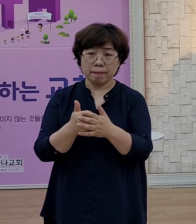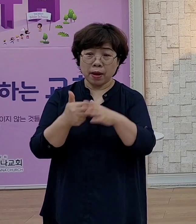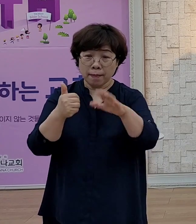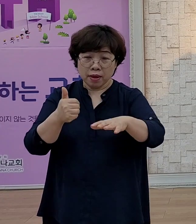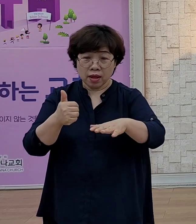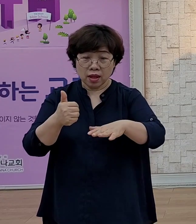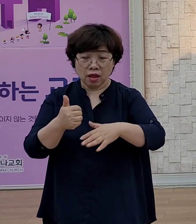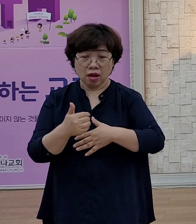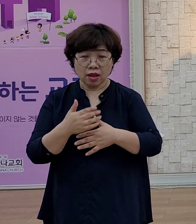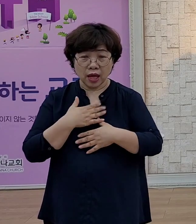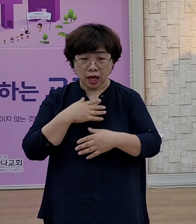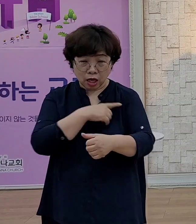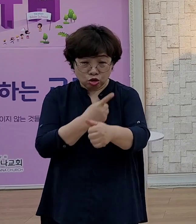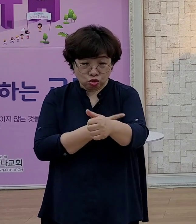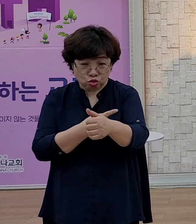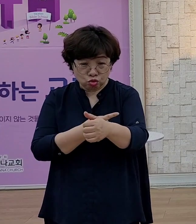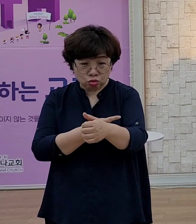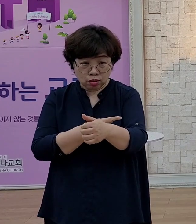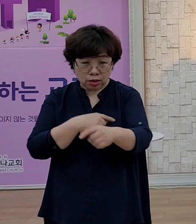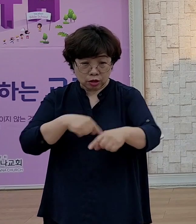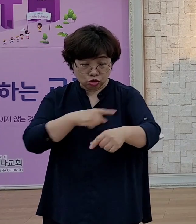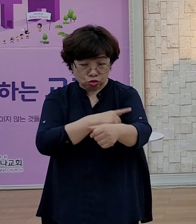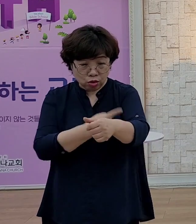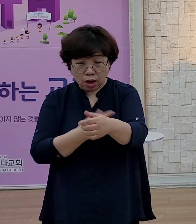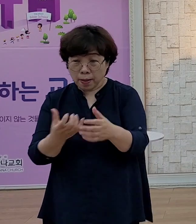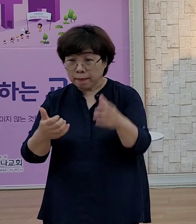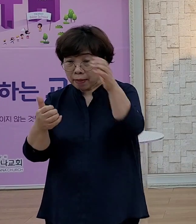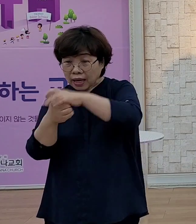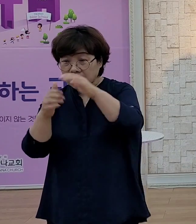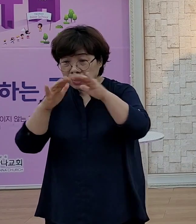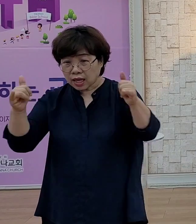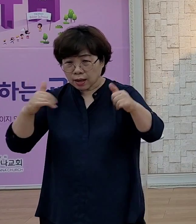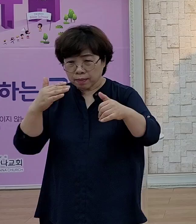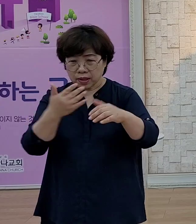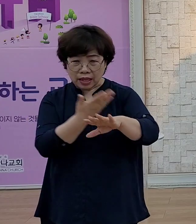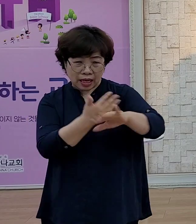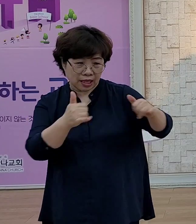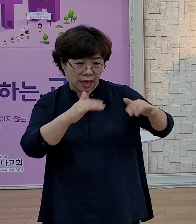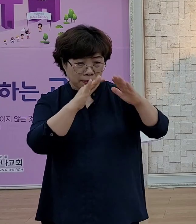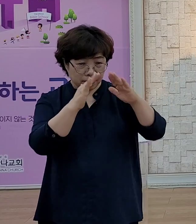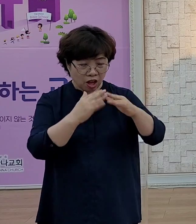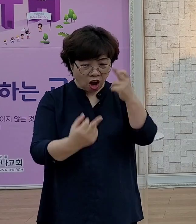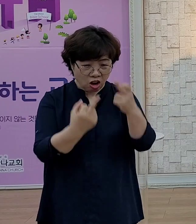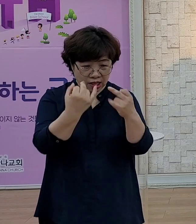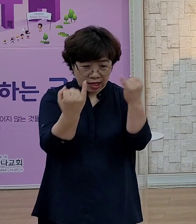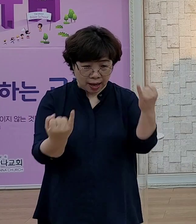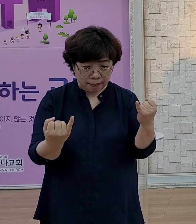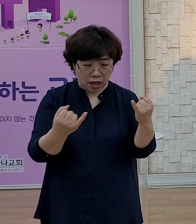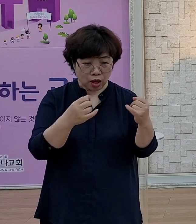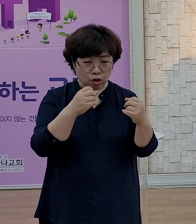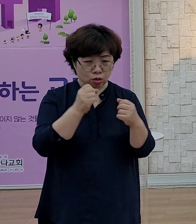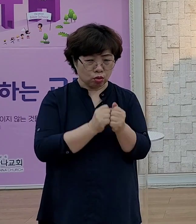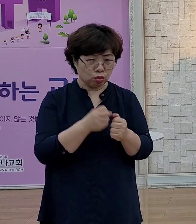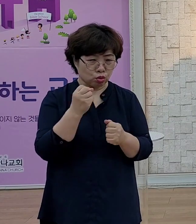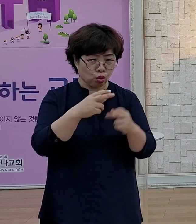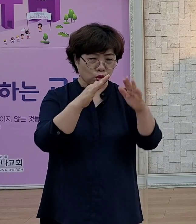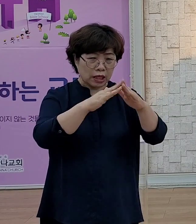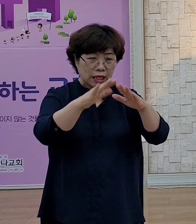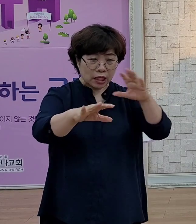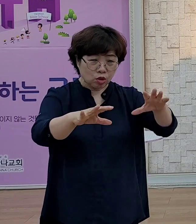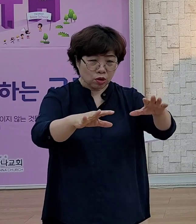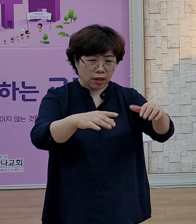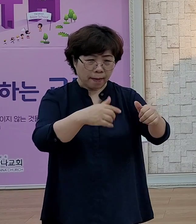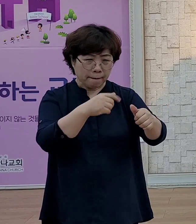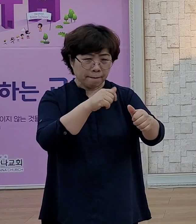없는 이런 실수를 범하고 살았는데 알고 보니까 그게 내가 하나님보다도 앞선 재판과